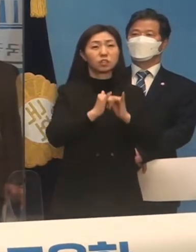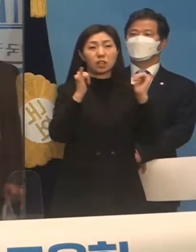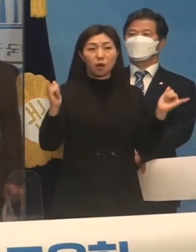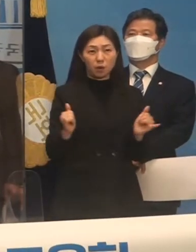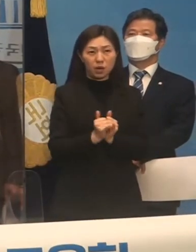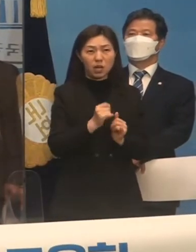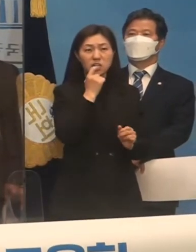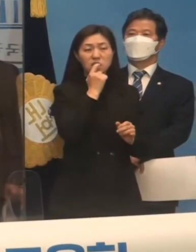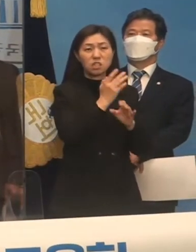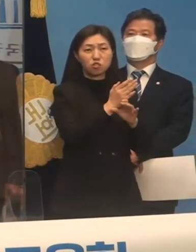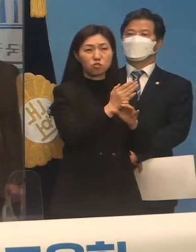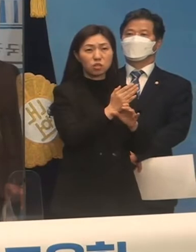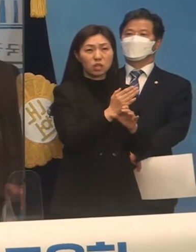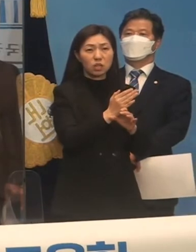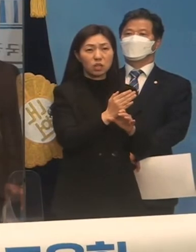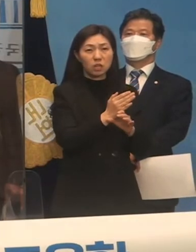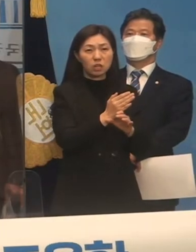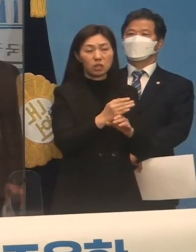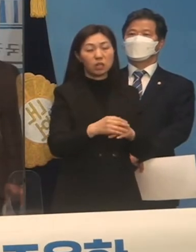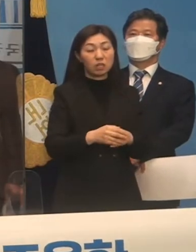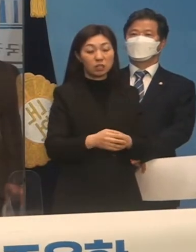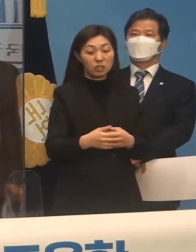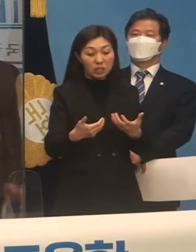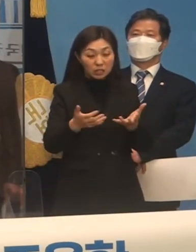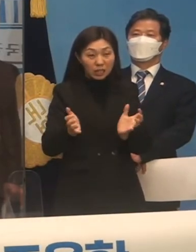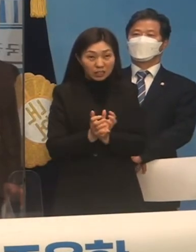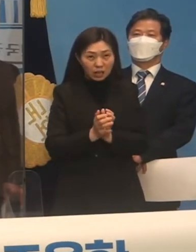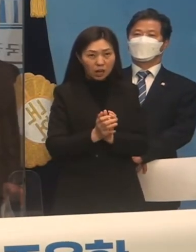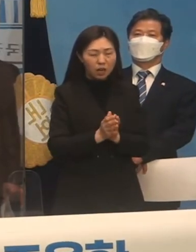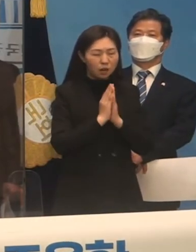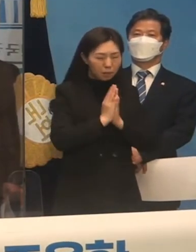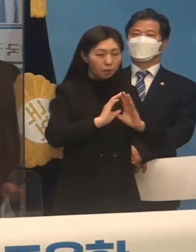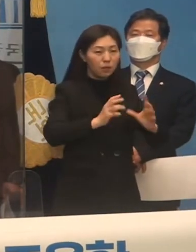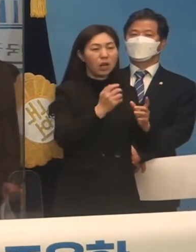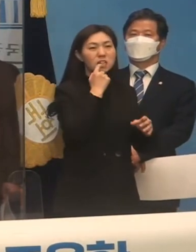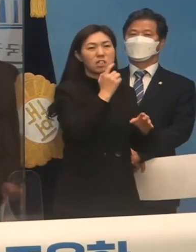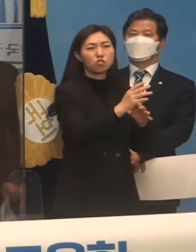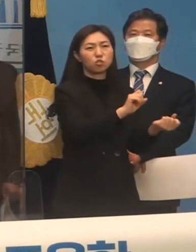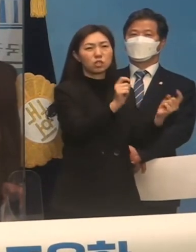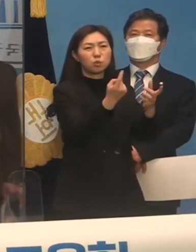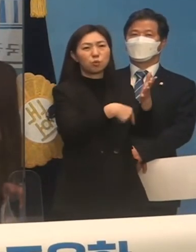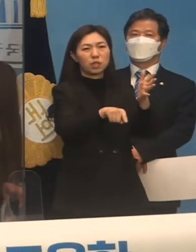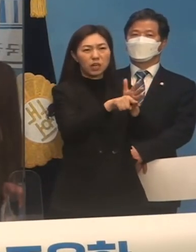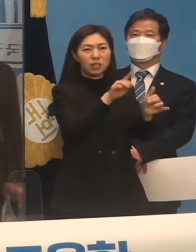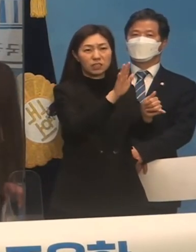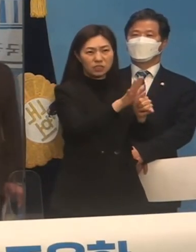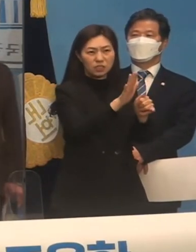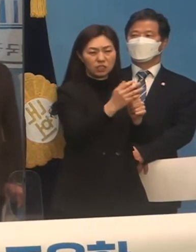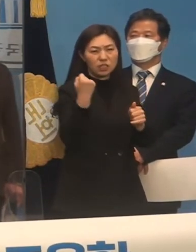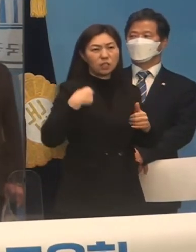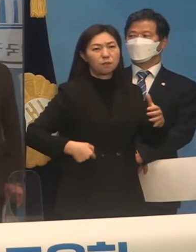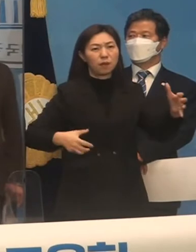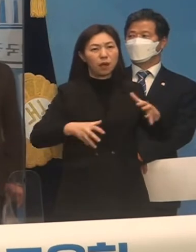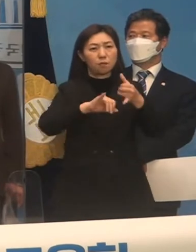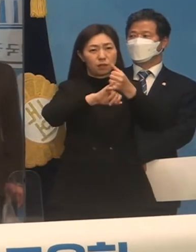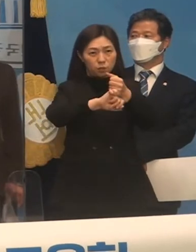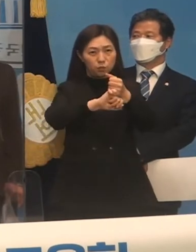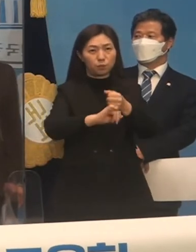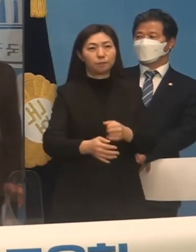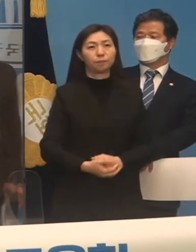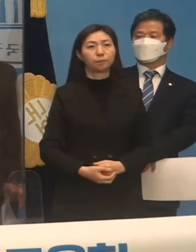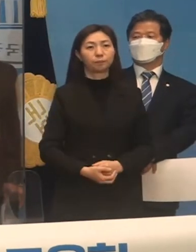수 있는 그런 한국의 법과 제도들도 같이 좀 개선될 수 있도록 국회와 함께 협력하고 열심히 하도록 하겠습니다.